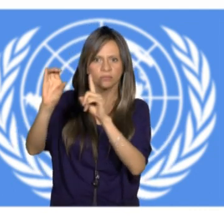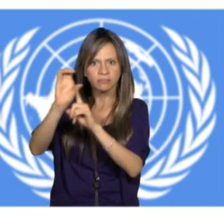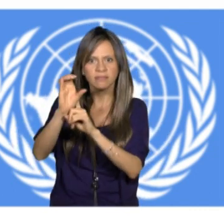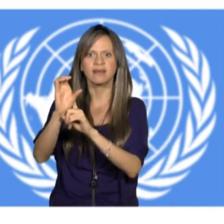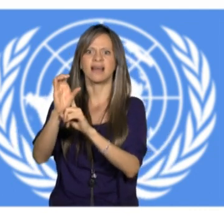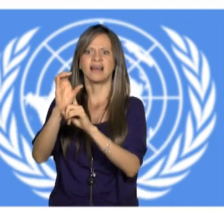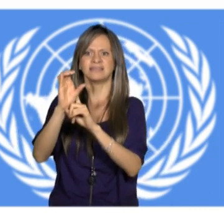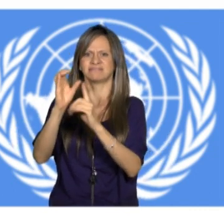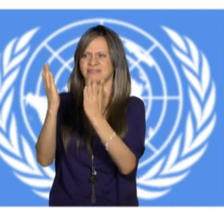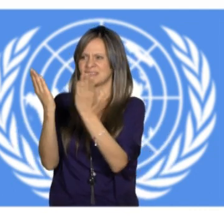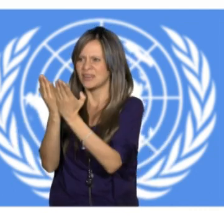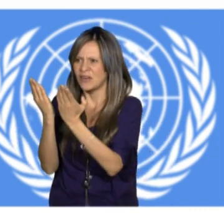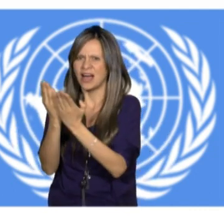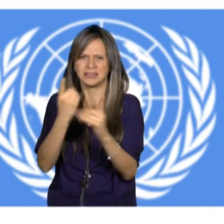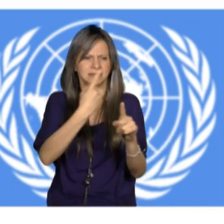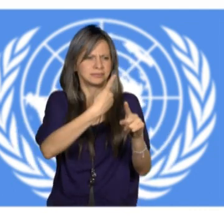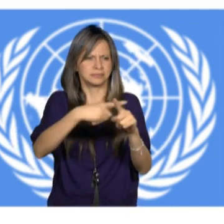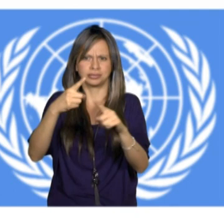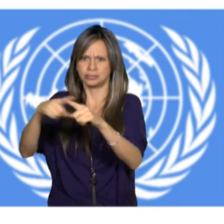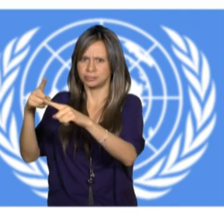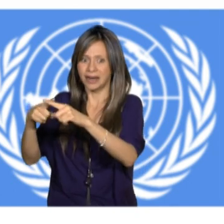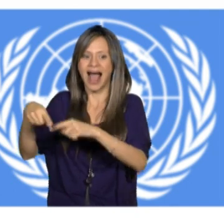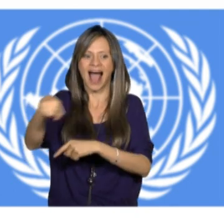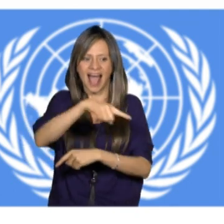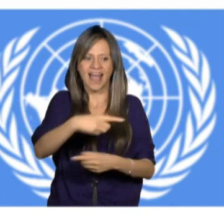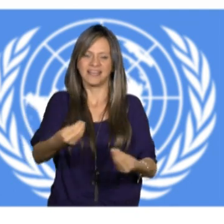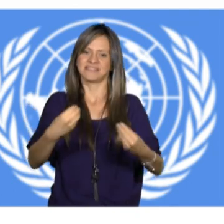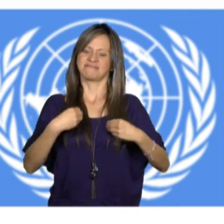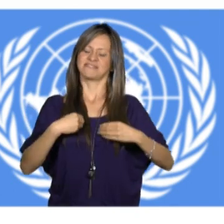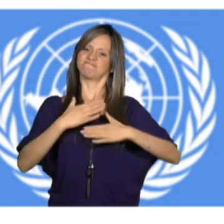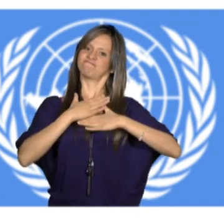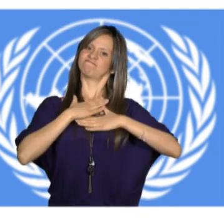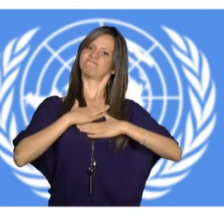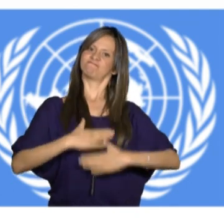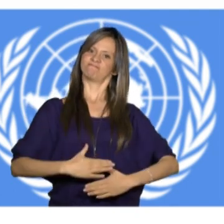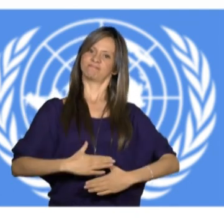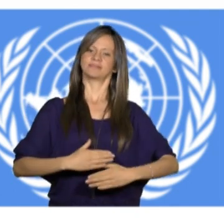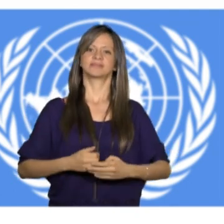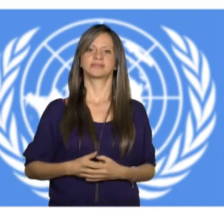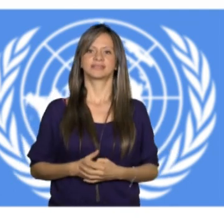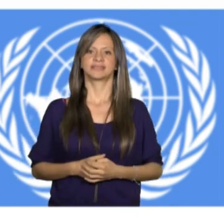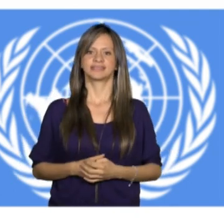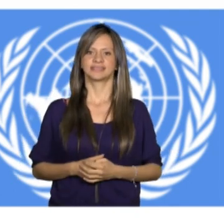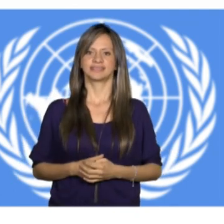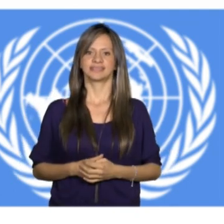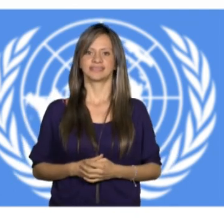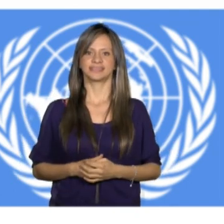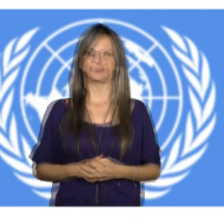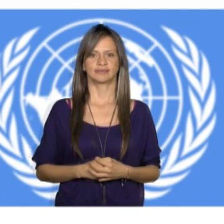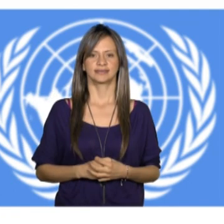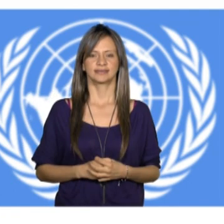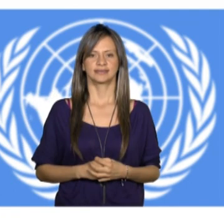gozar plenamente de todos los derechos humanos y las libertades fundamentales.